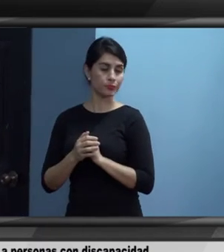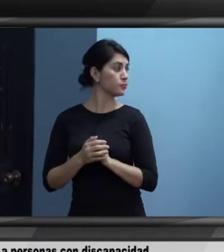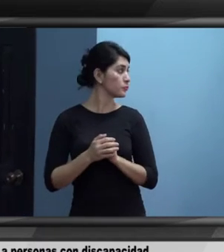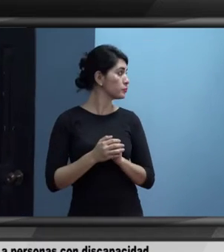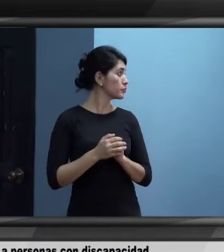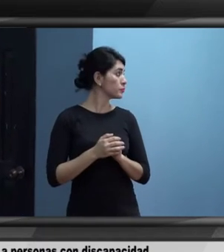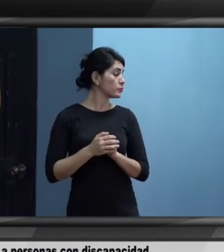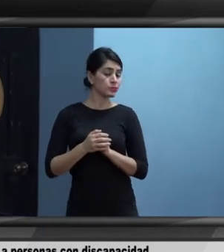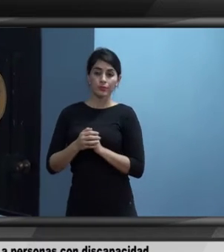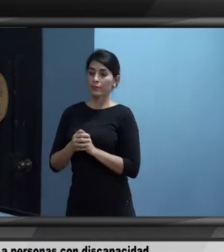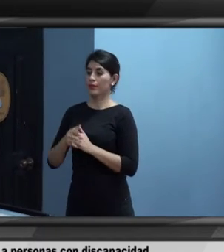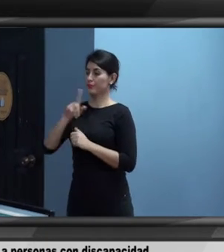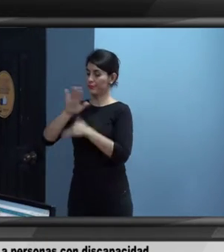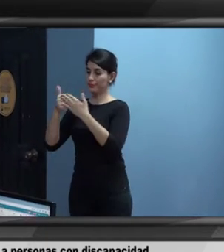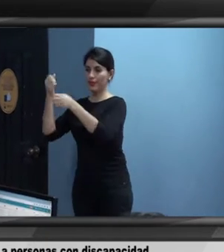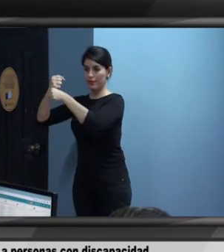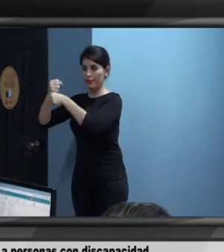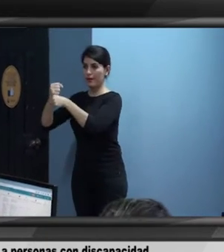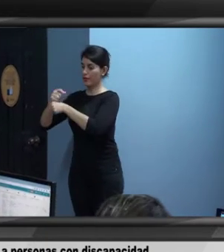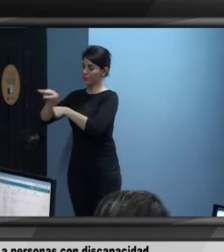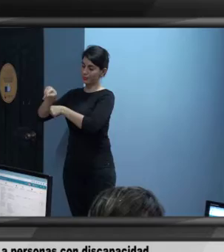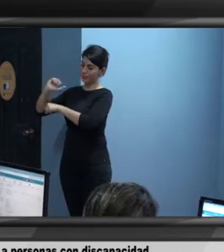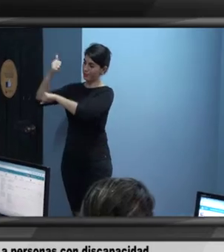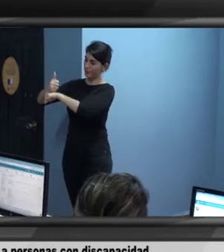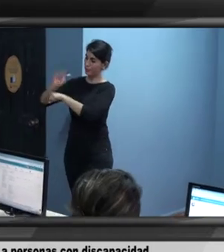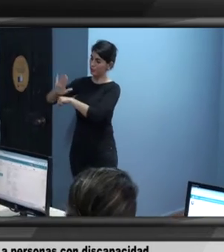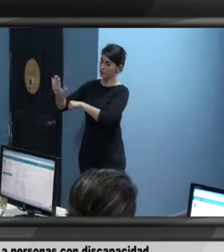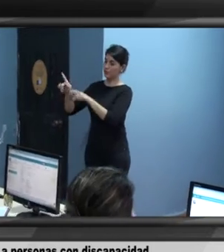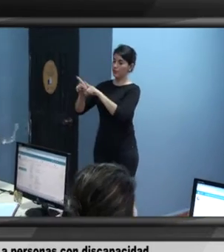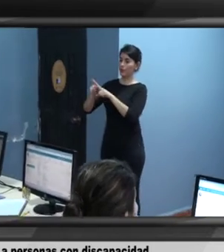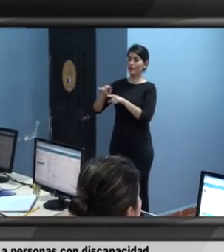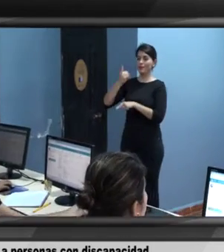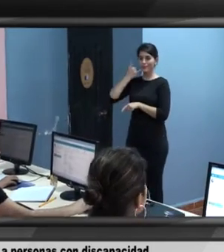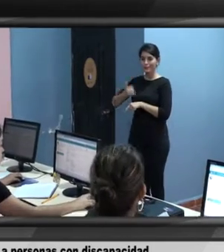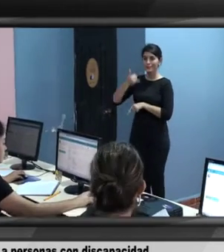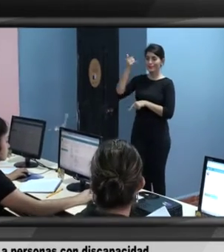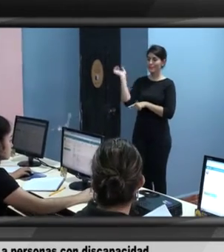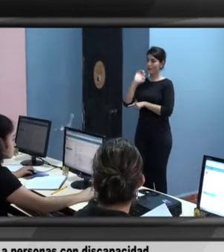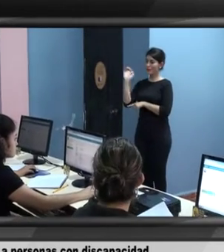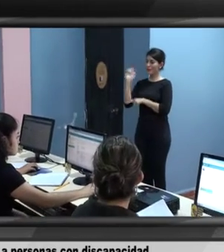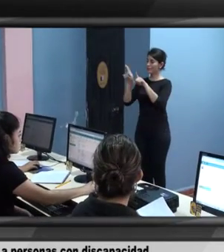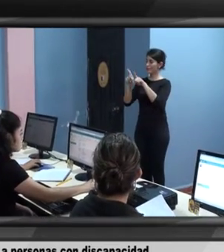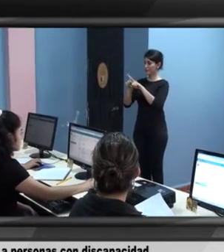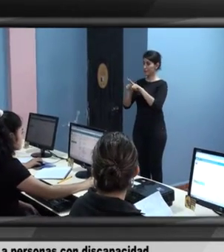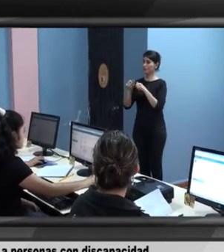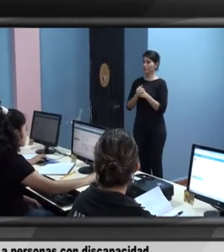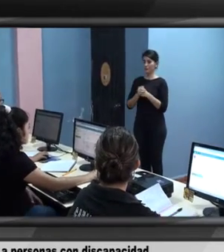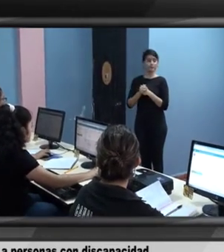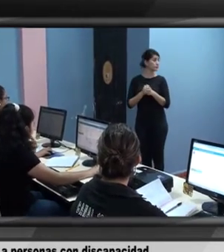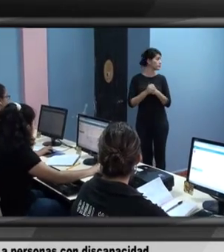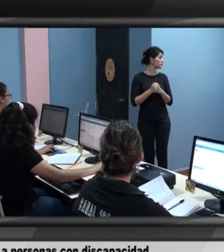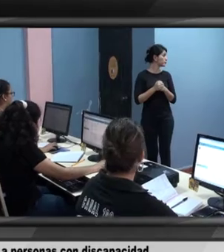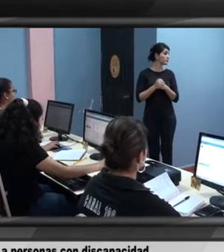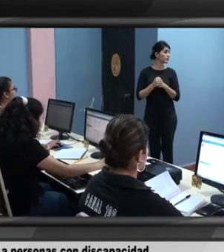cada una de sus solicitudes como todo un ciudadano normal. Exacto, queremos que ellos sepan usar la herramienta del portal único, sepan que es una solicitud de